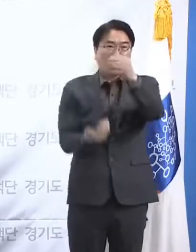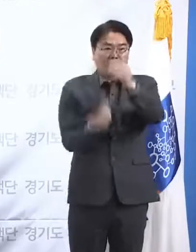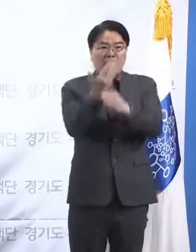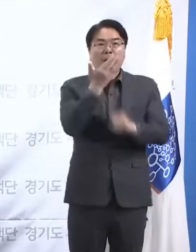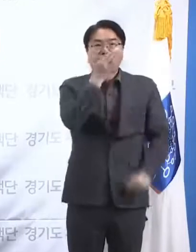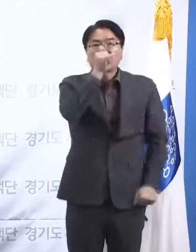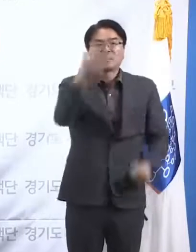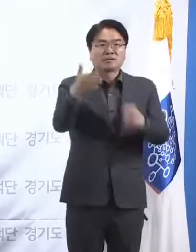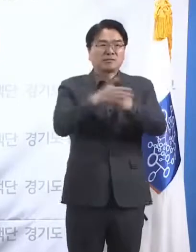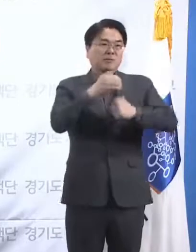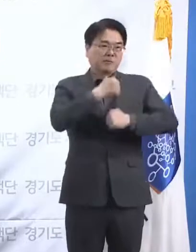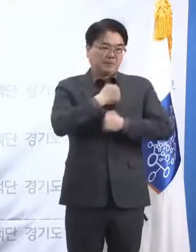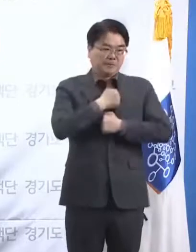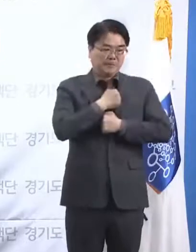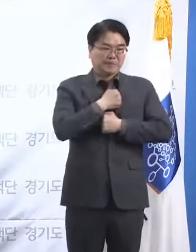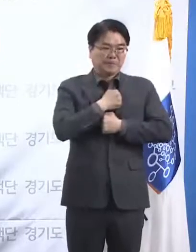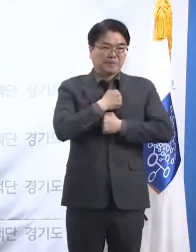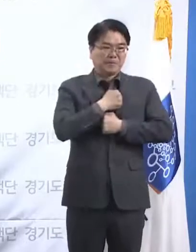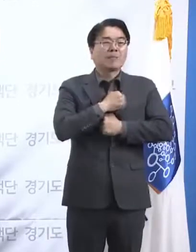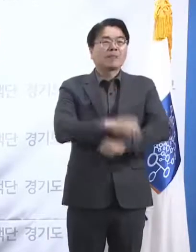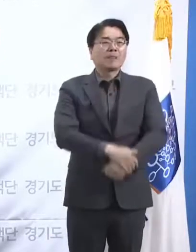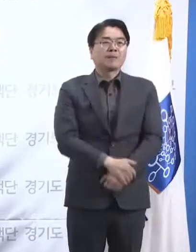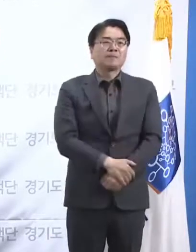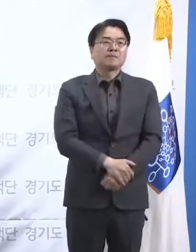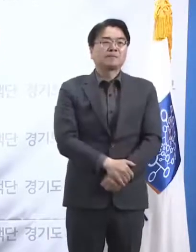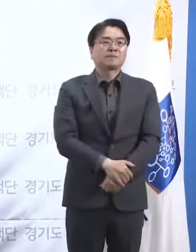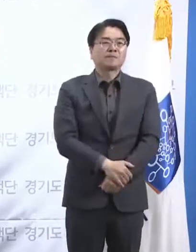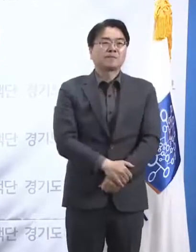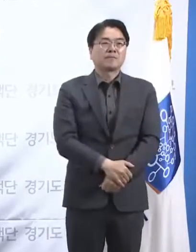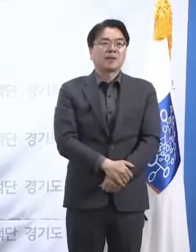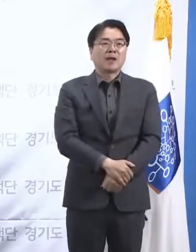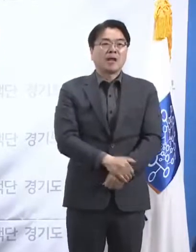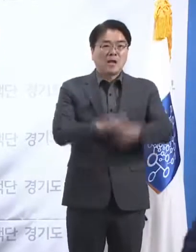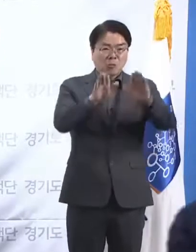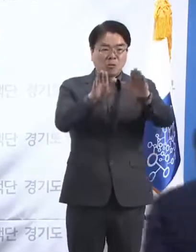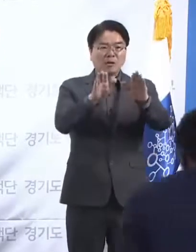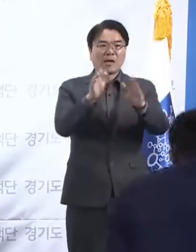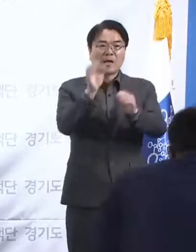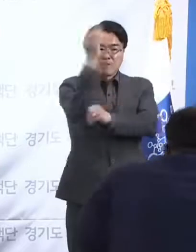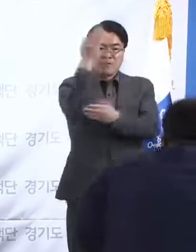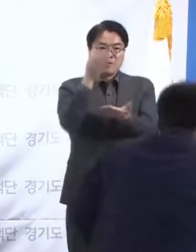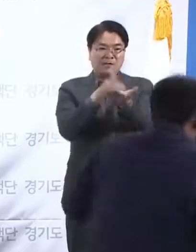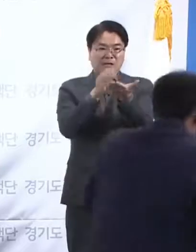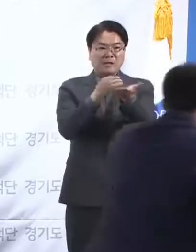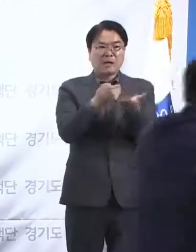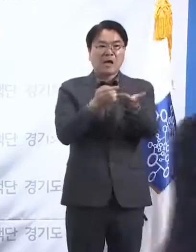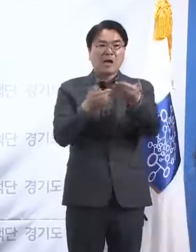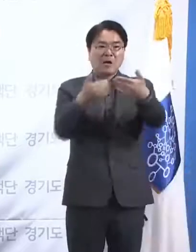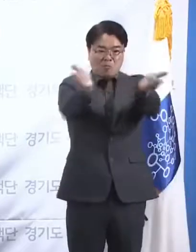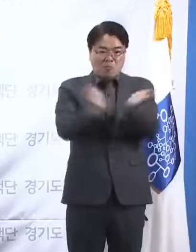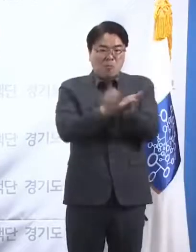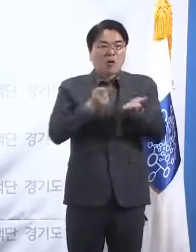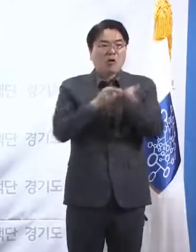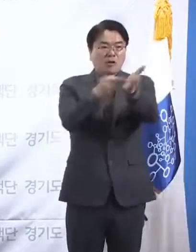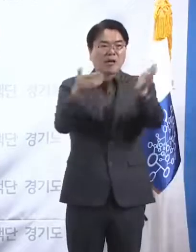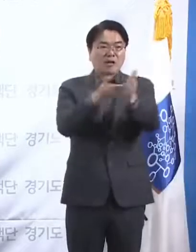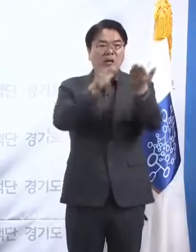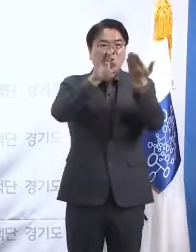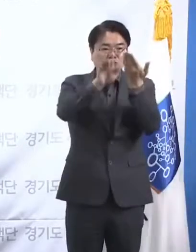이 명령은 대상자 특정이 어렵기 때문에 본 기자회견과 언론 보도, 고시 및